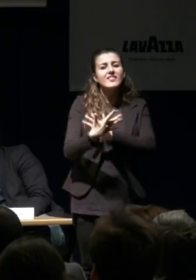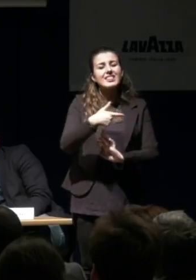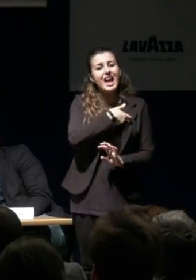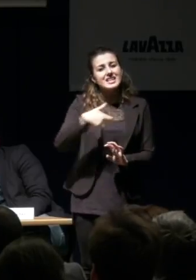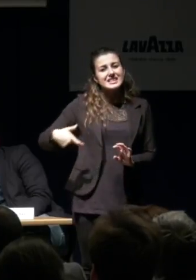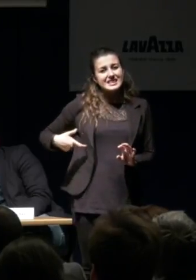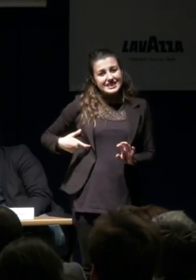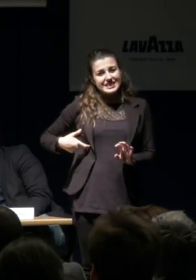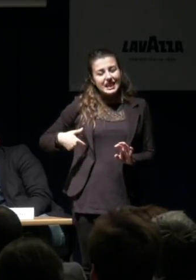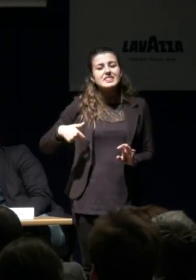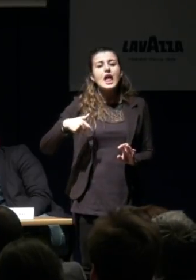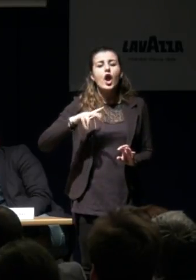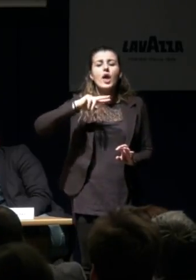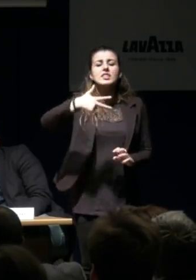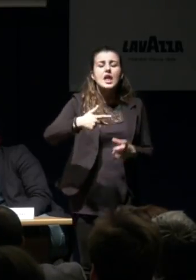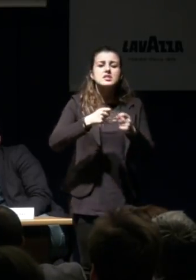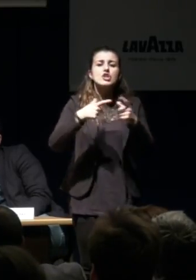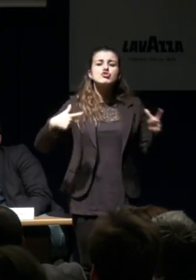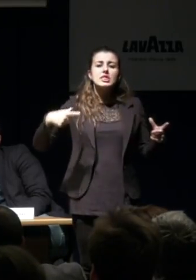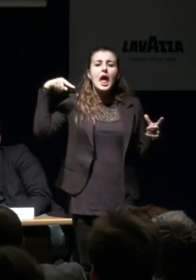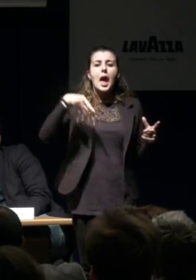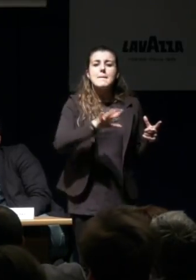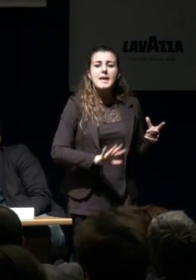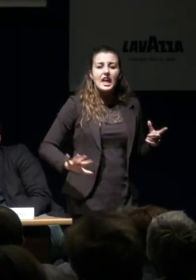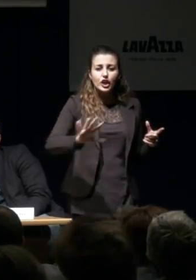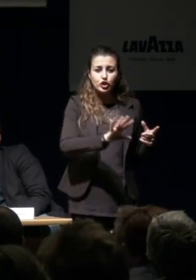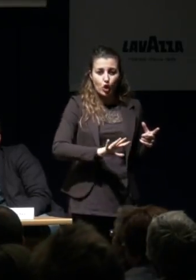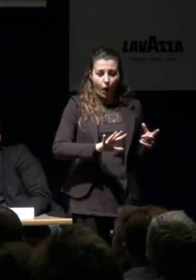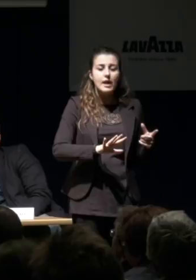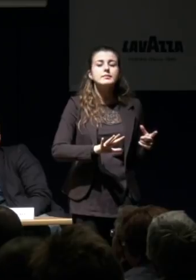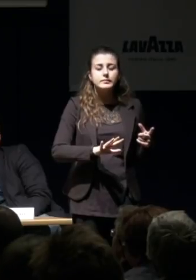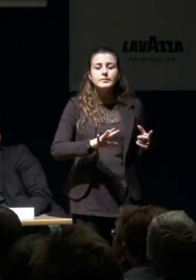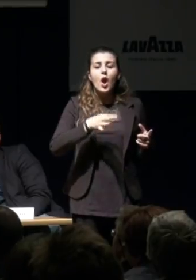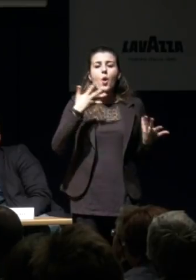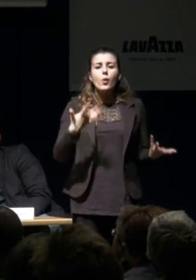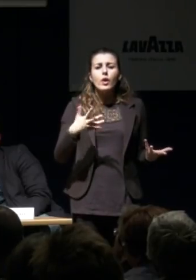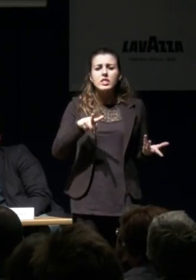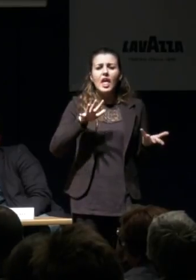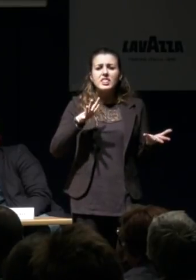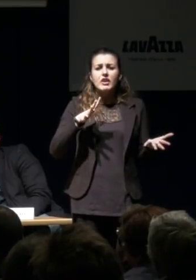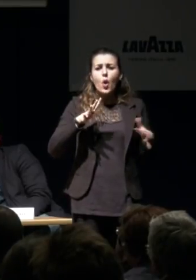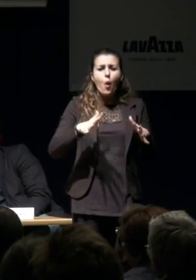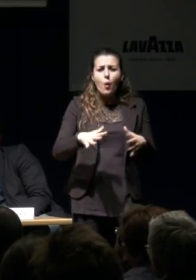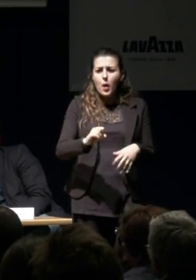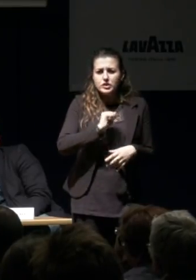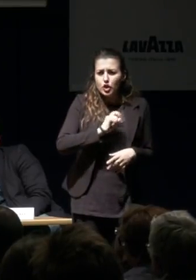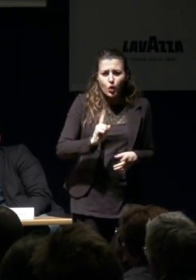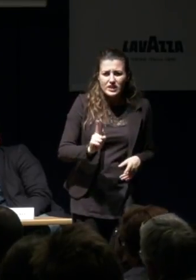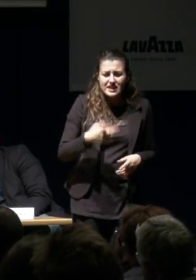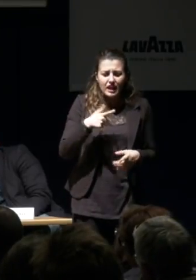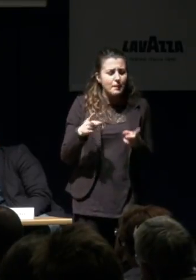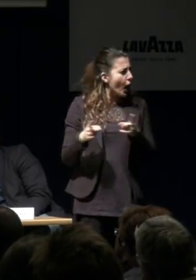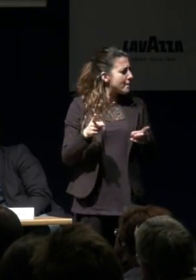della terza città più grande del meridione continentale quindi una una cosa quasi incredibile in quella